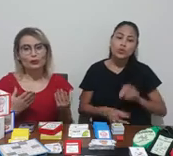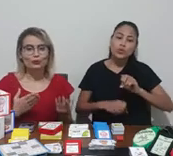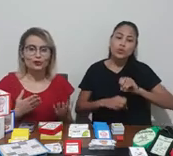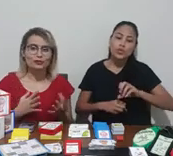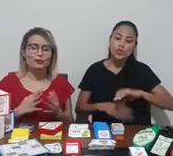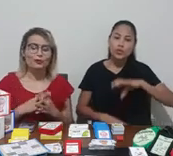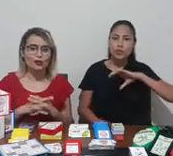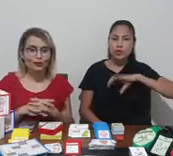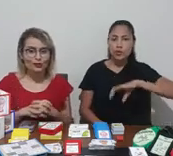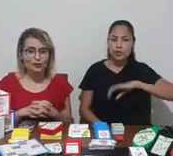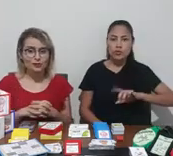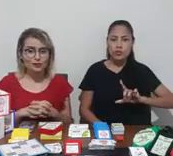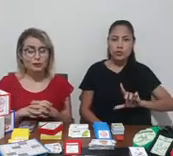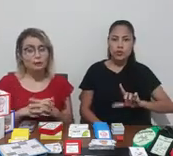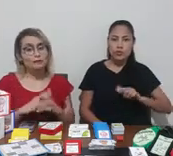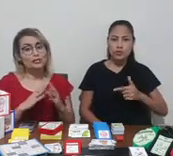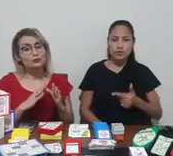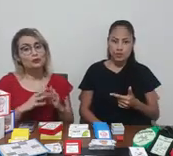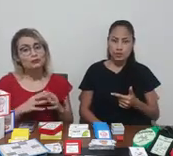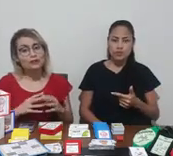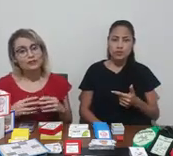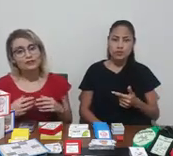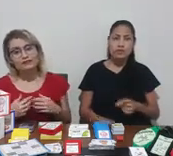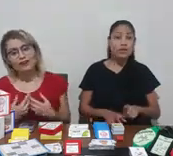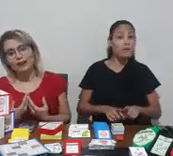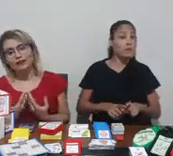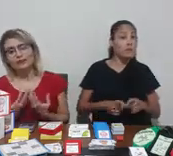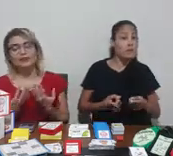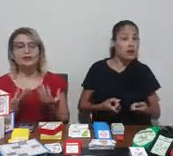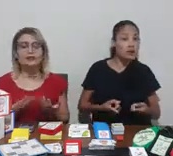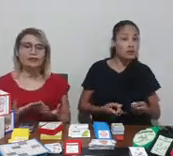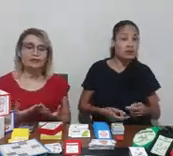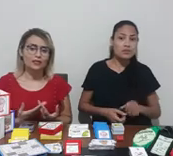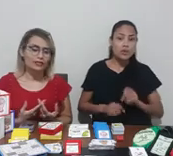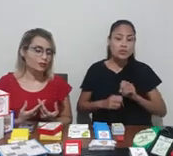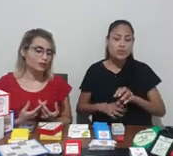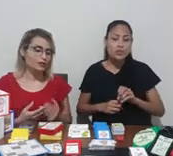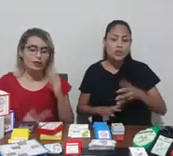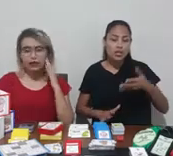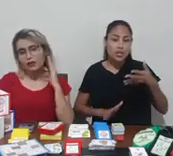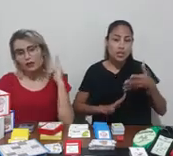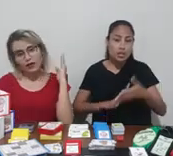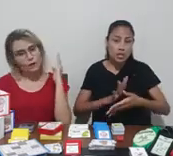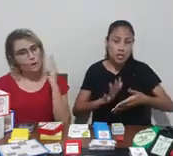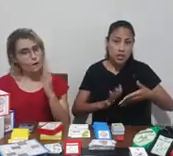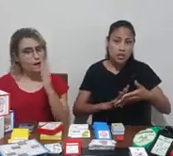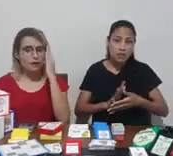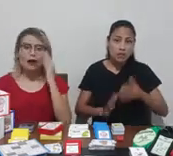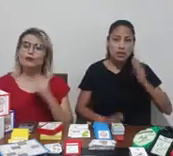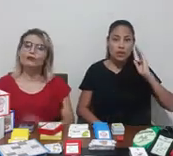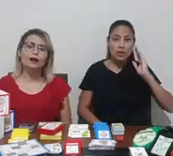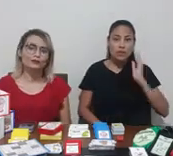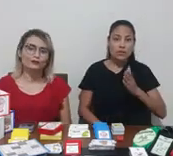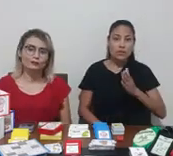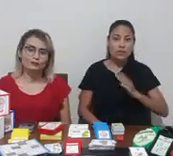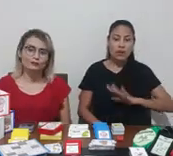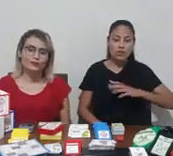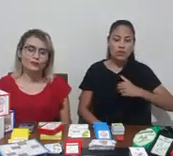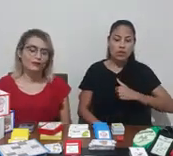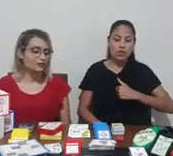de português como L2. Mas no momento que se fala, que se ensina Libras, ele é